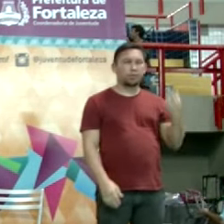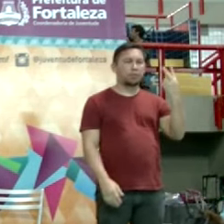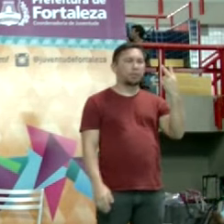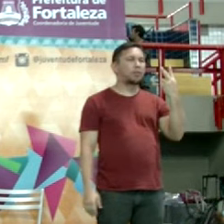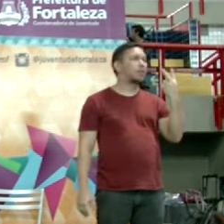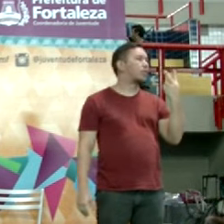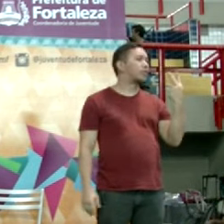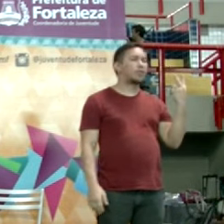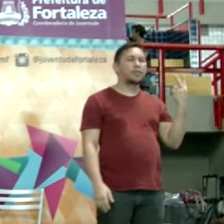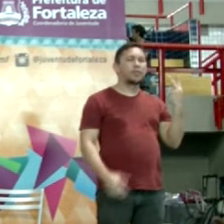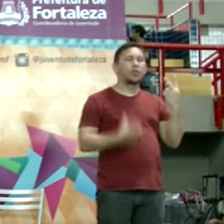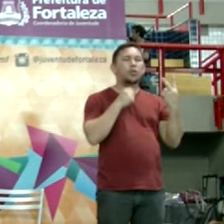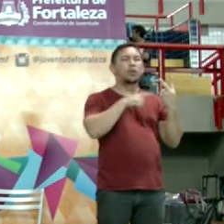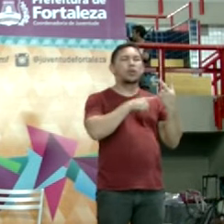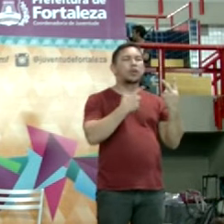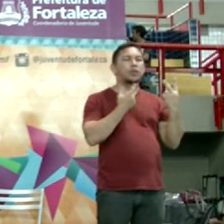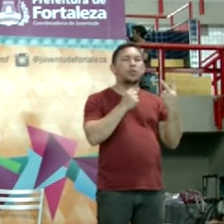gesto?